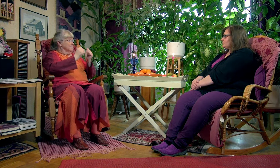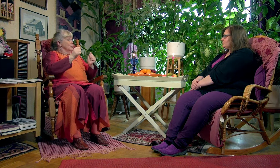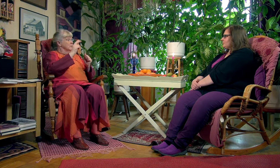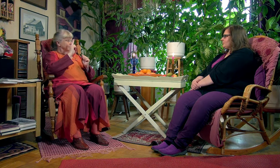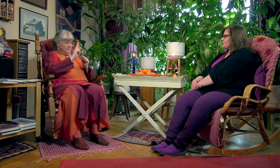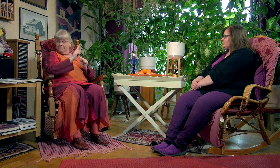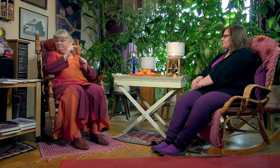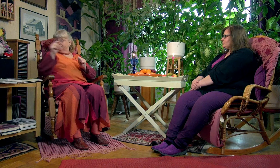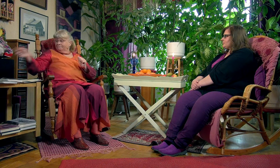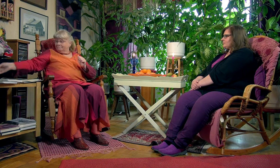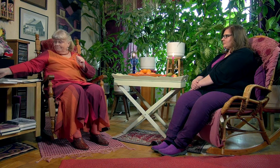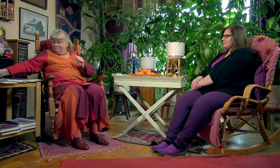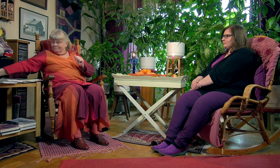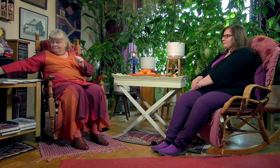käyttö määritelty siitä tilanteesta.